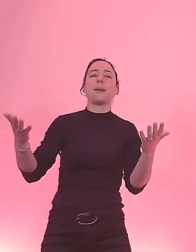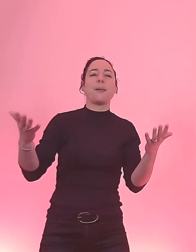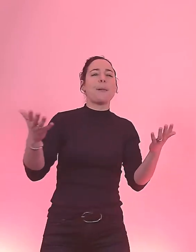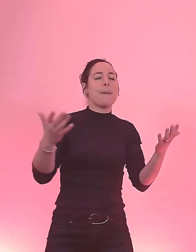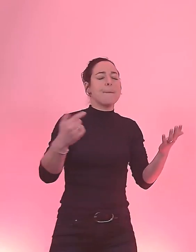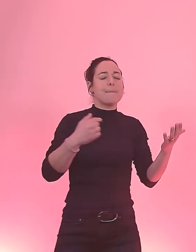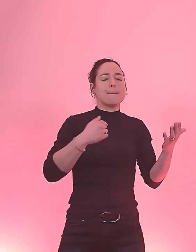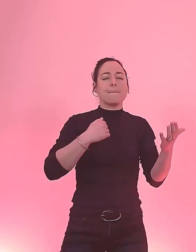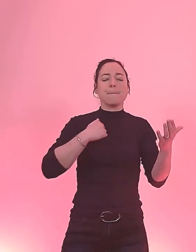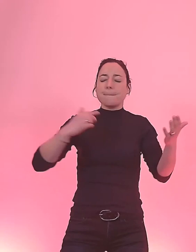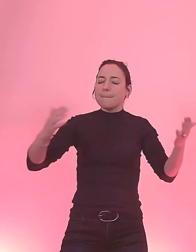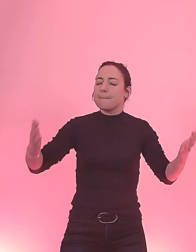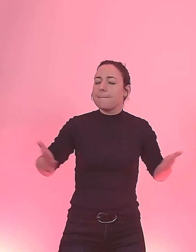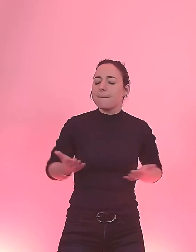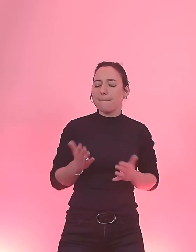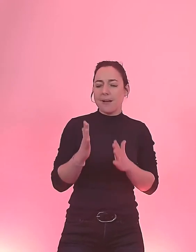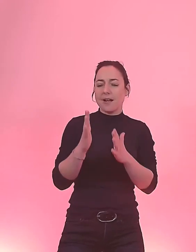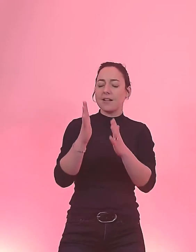hu